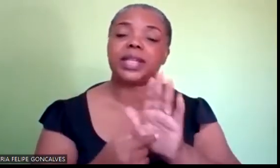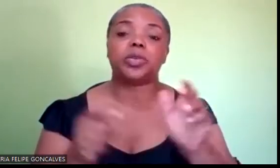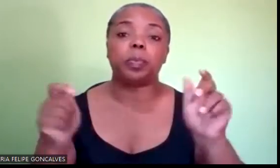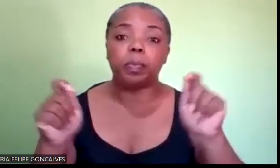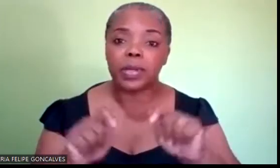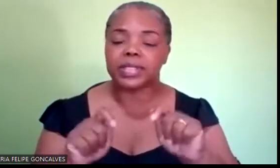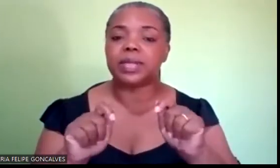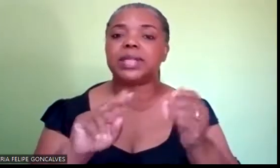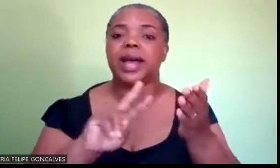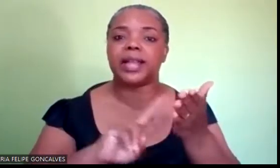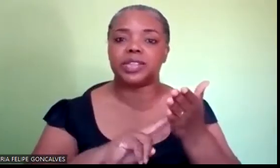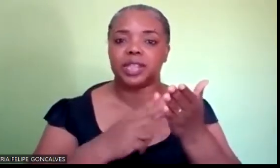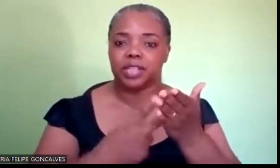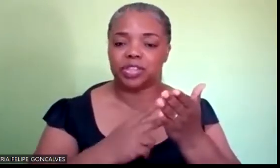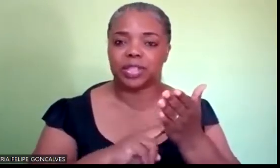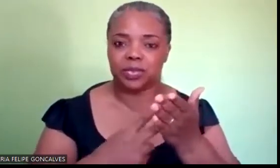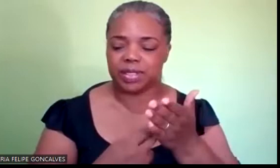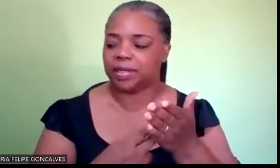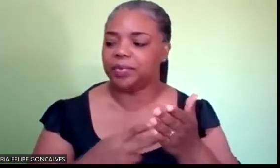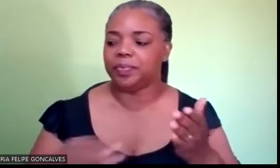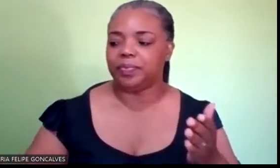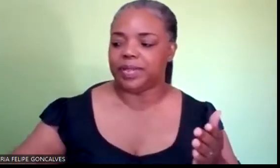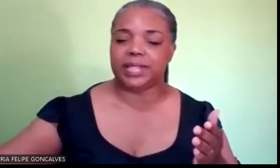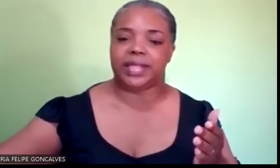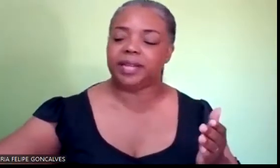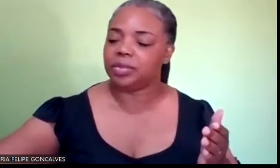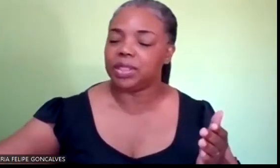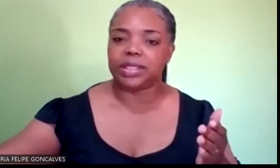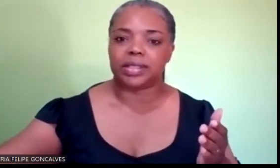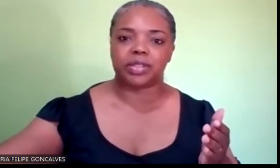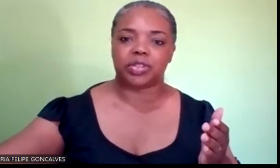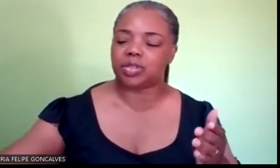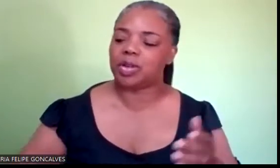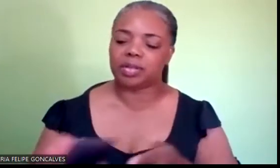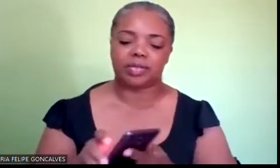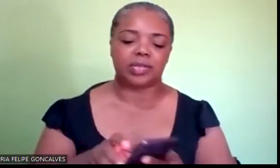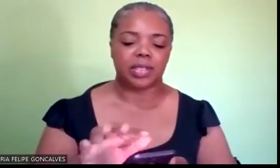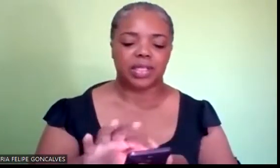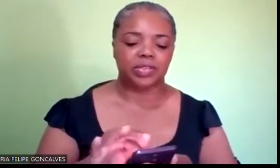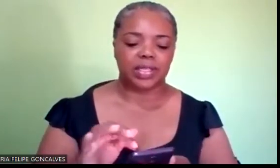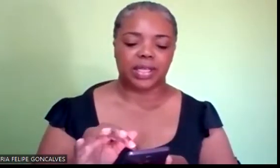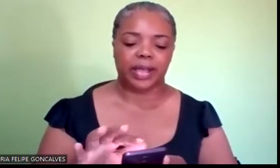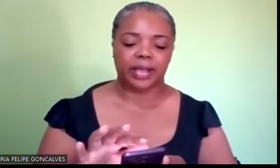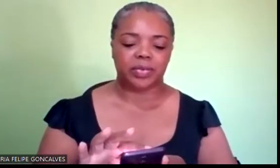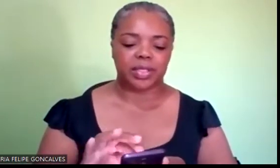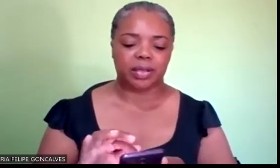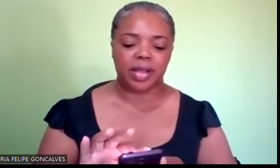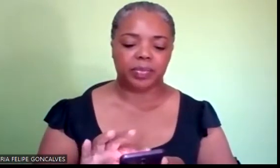apresento possibilidades de tradução, tá certo? Então, deixa eu só desligar aqui o celular,